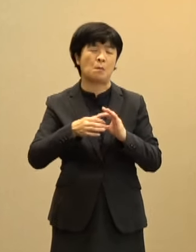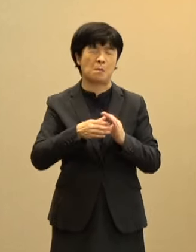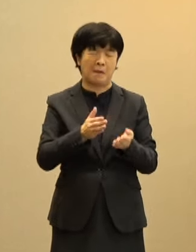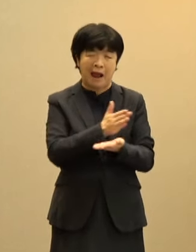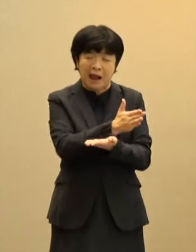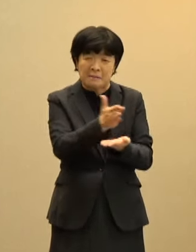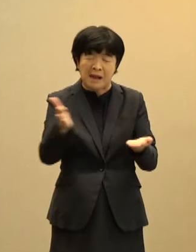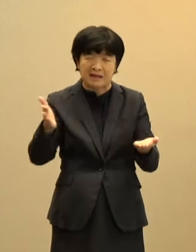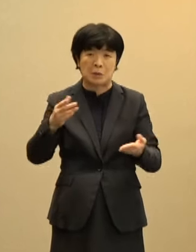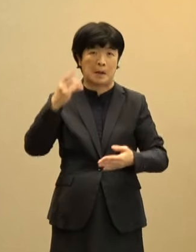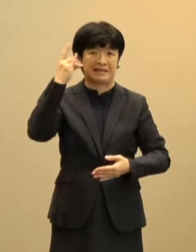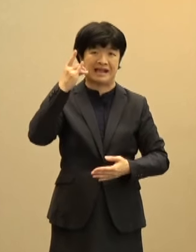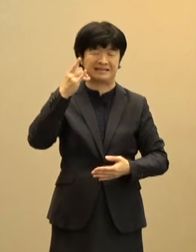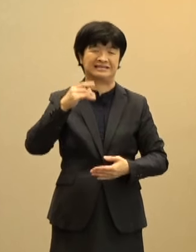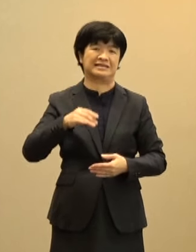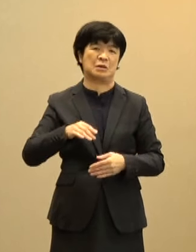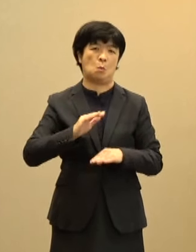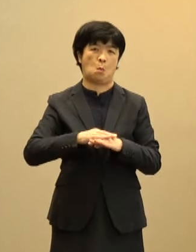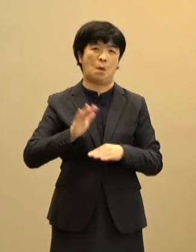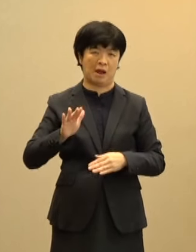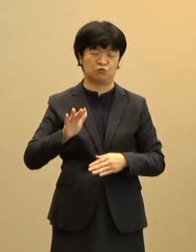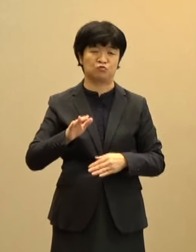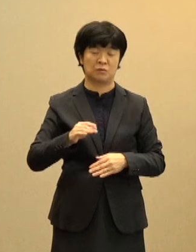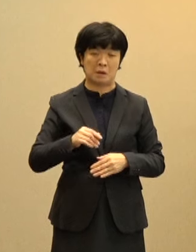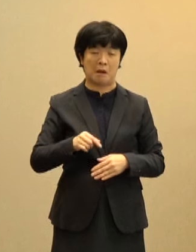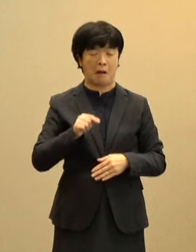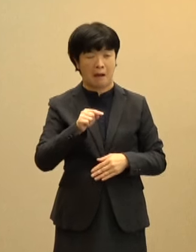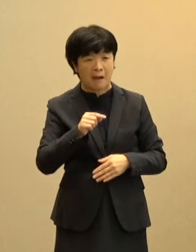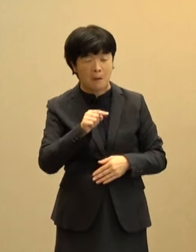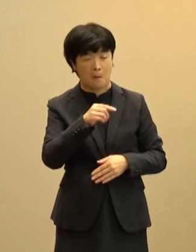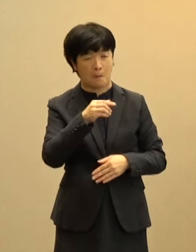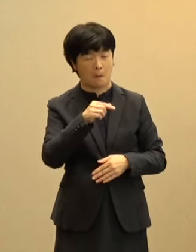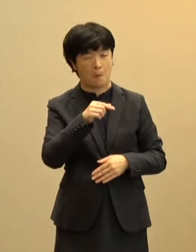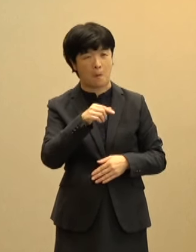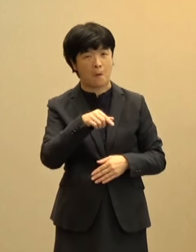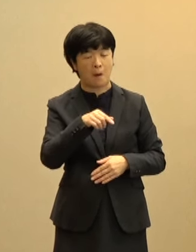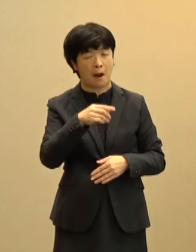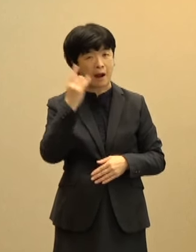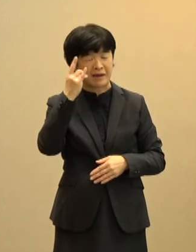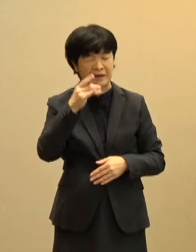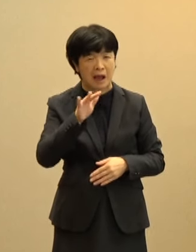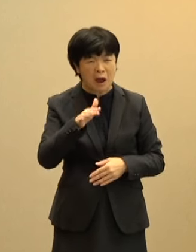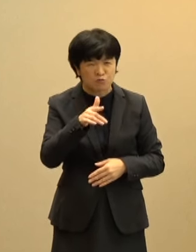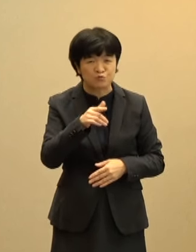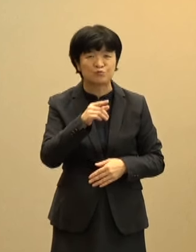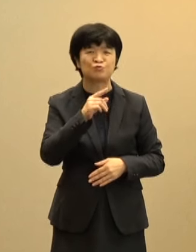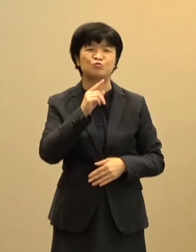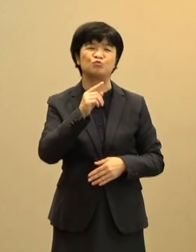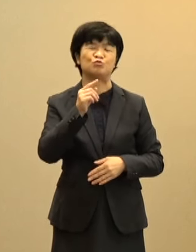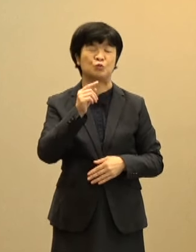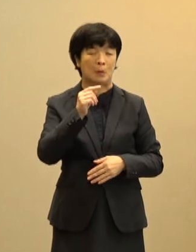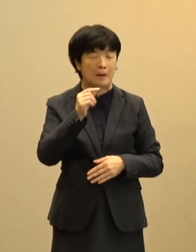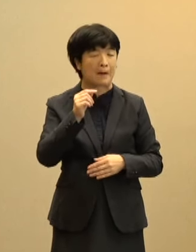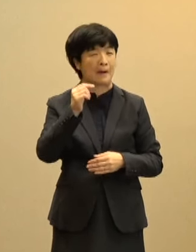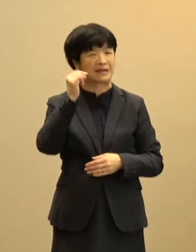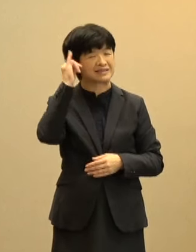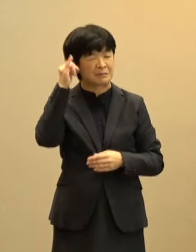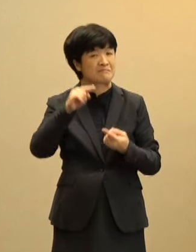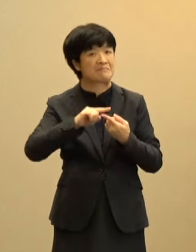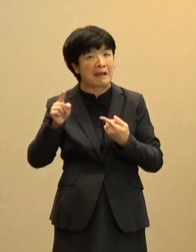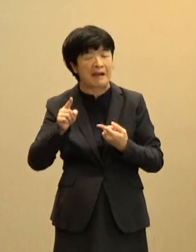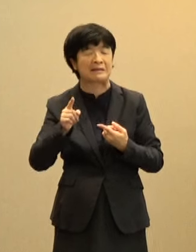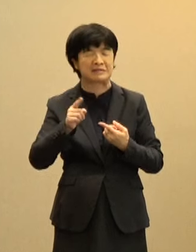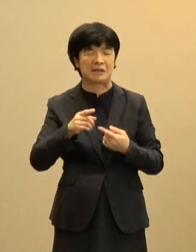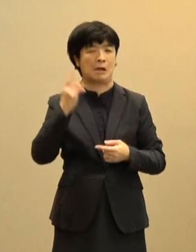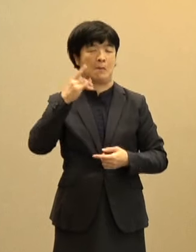思っていなかったようなですね、世代の方々がこうした犯罪に巻き込まれていくというケースがありますので、まあ、全ての県民の皆さん方に